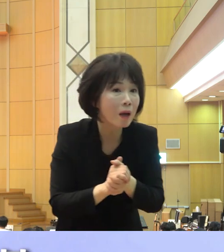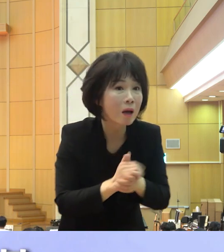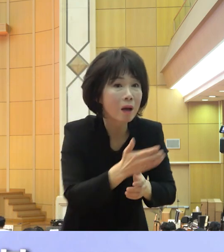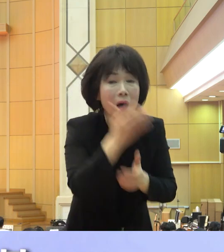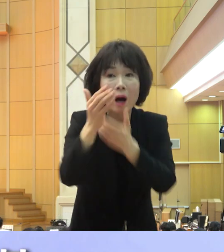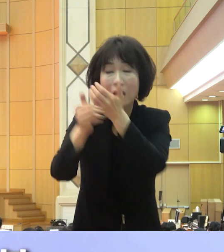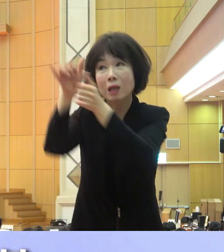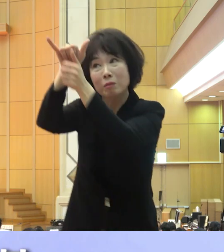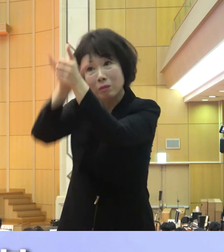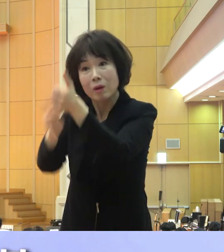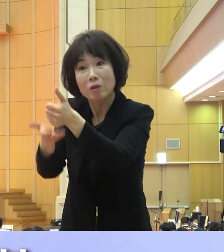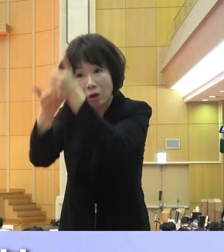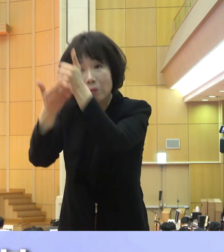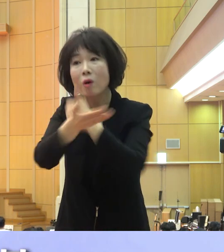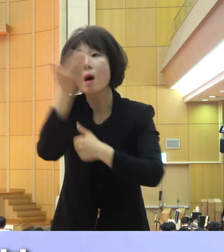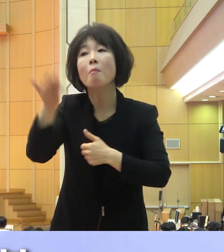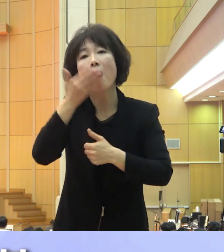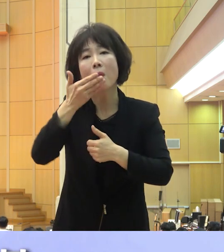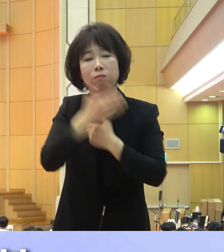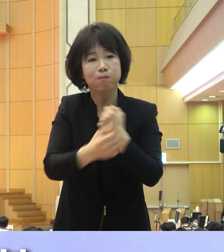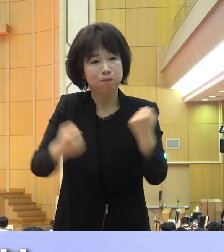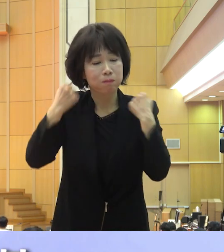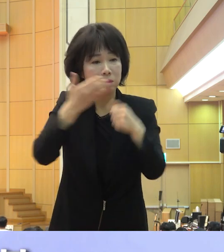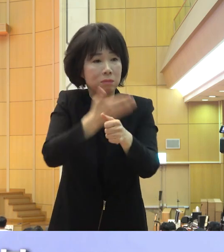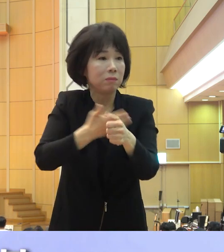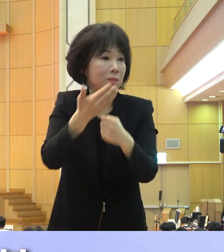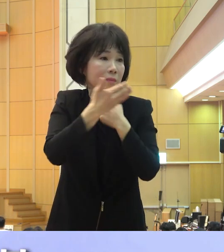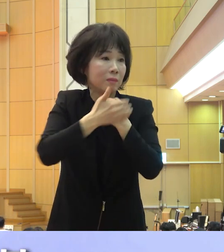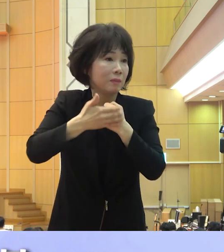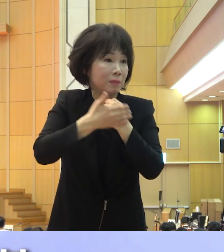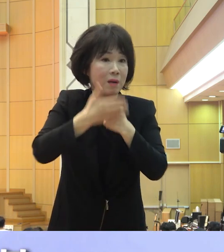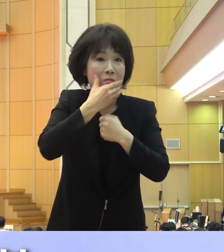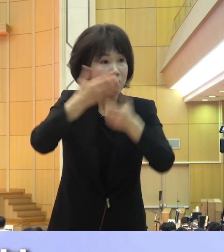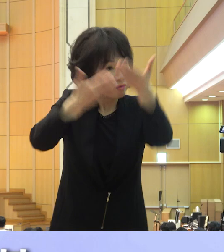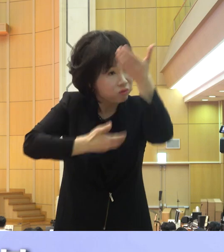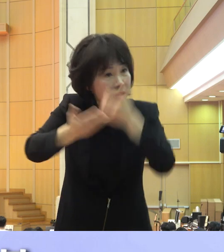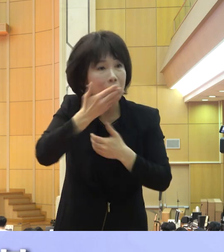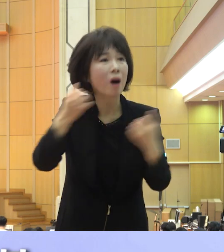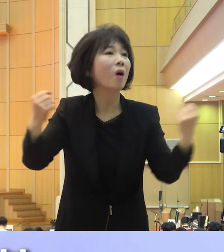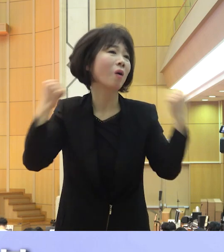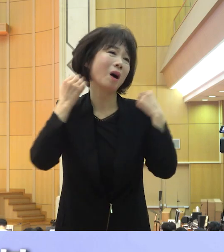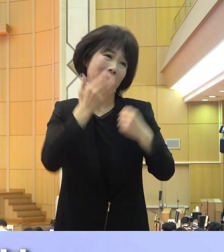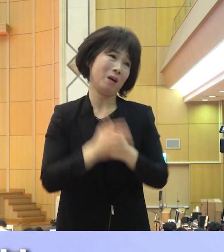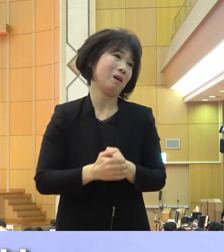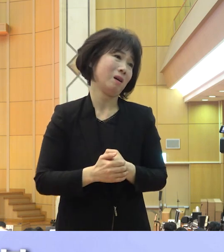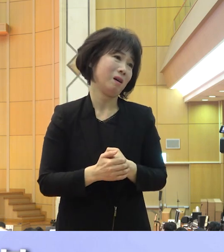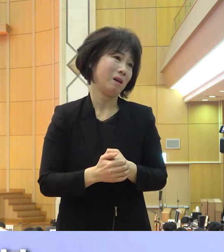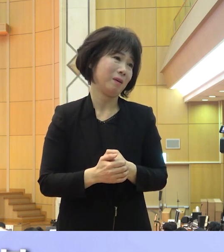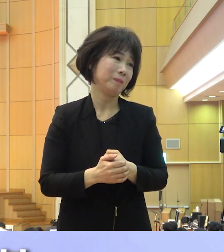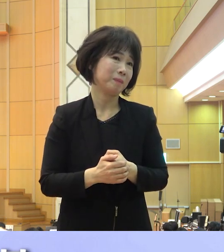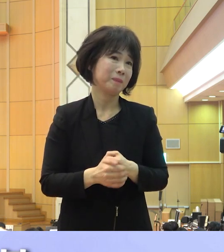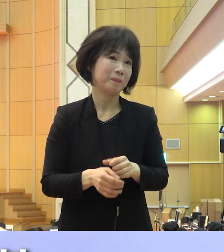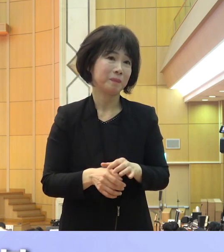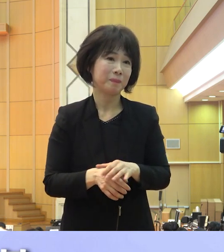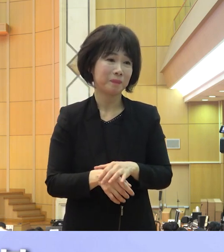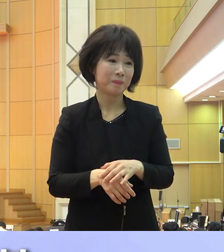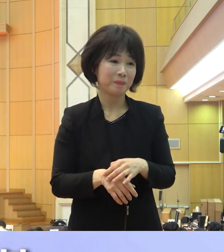자체가 나에게 뭐가 돼? 보약이 되는 거야. 식물로 고치지 못하는 병은 약을 먹어도 못